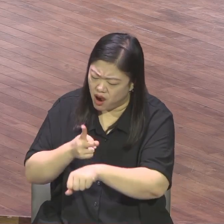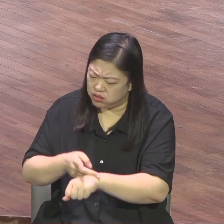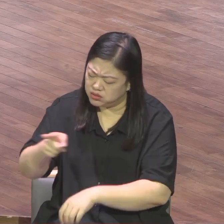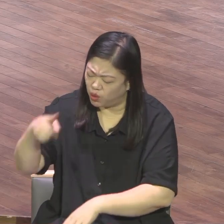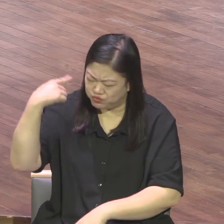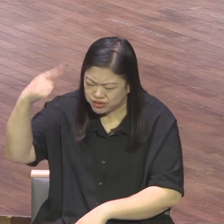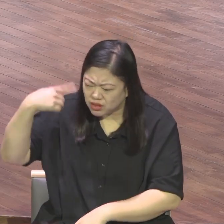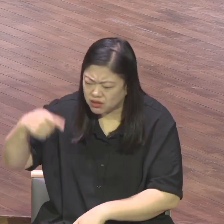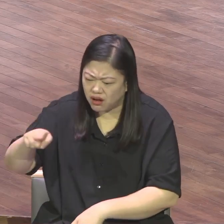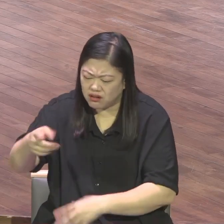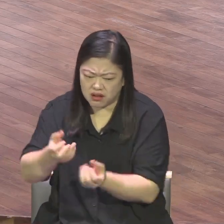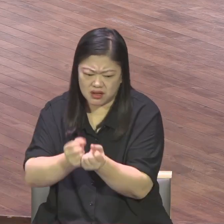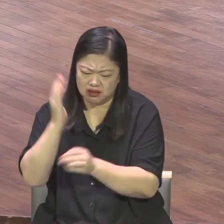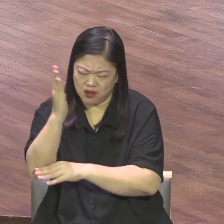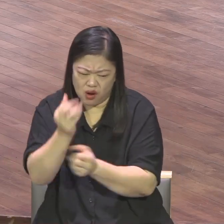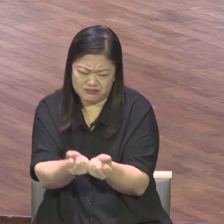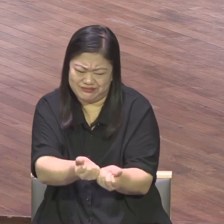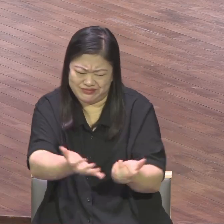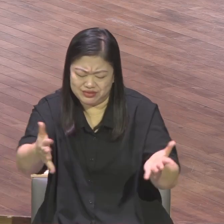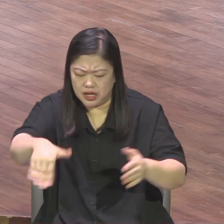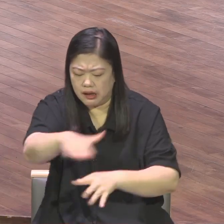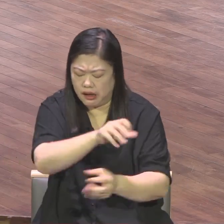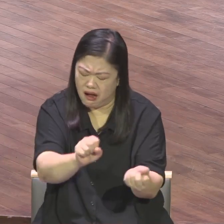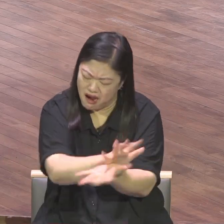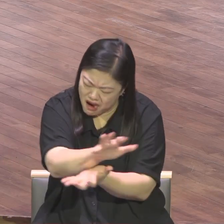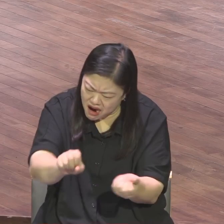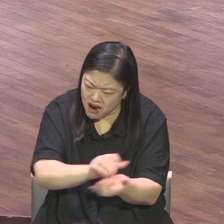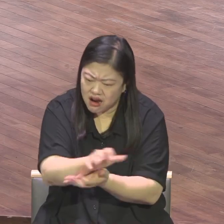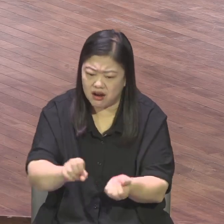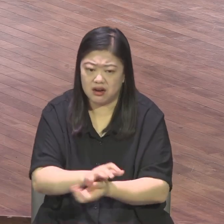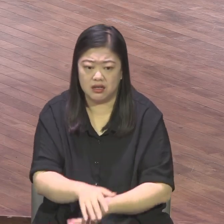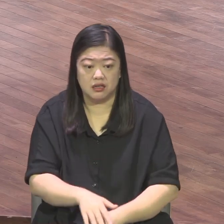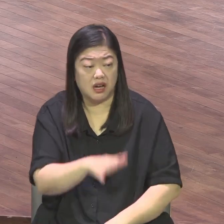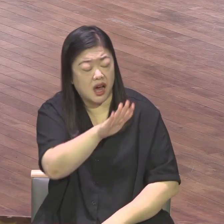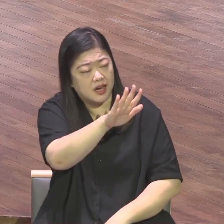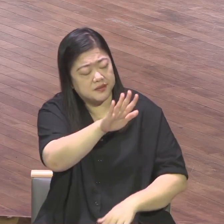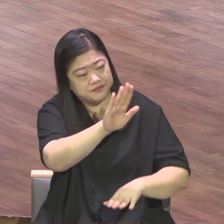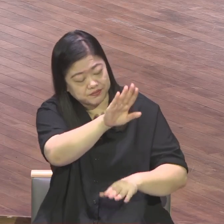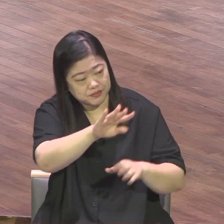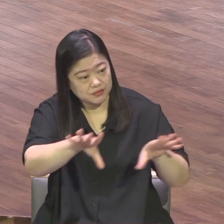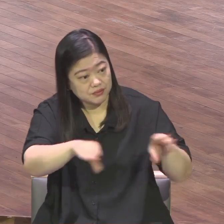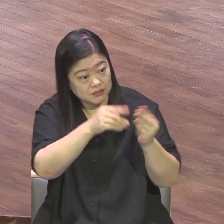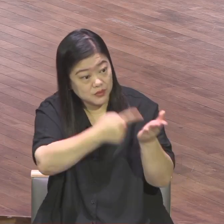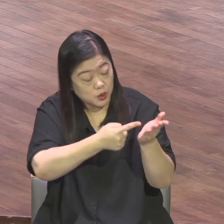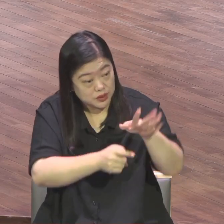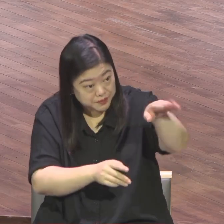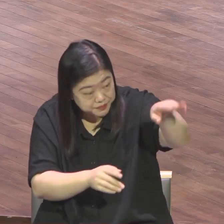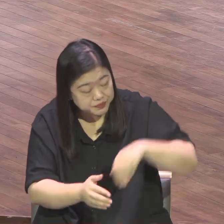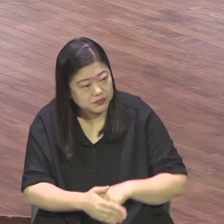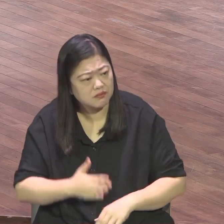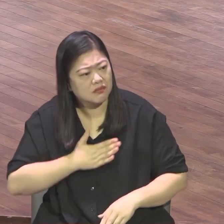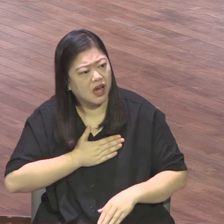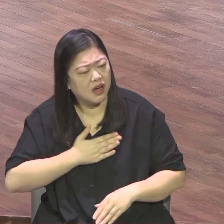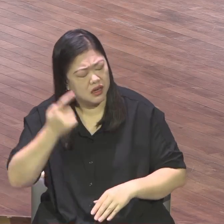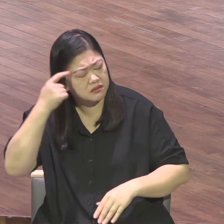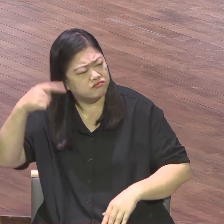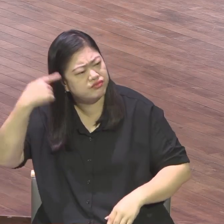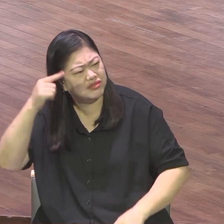미치게 한다 하니 바울이 이르되 베스도 각하여 내가 미친 것이 아니오 참되고 온전한 말을 하나이다.